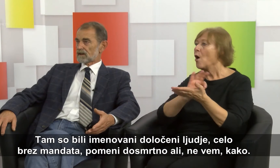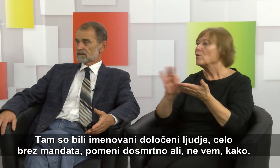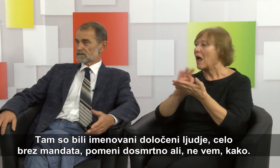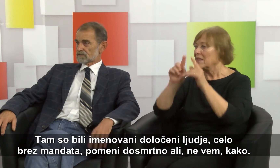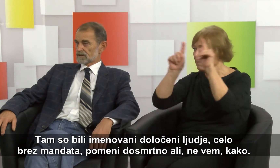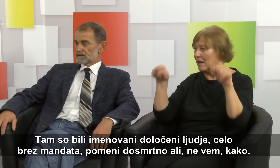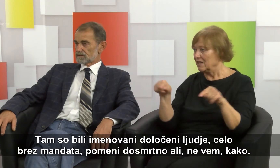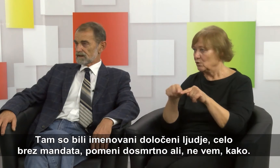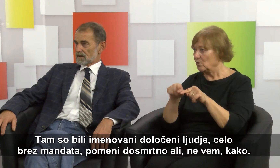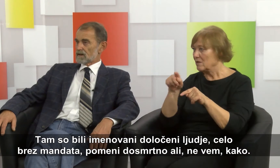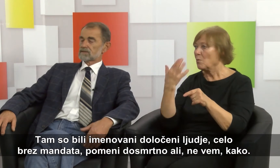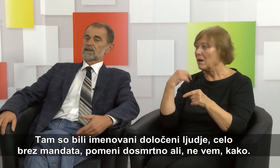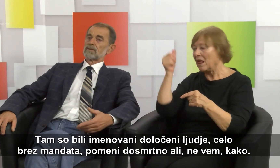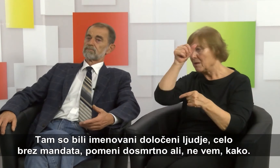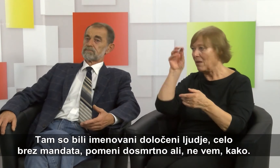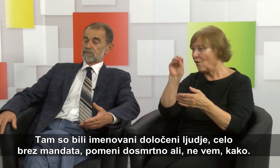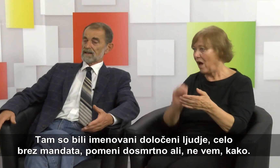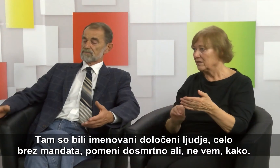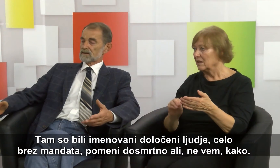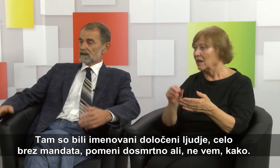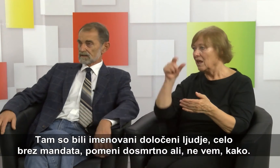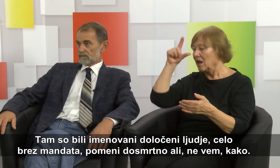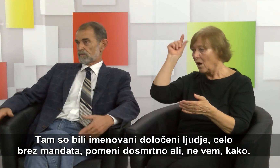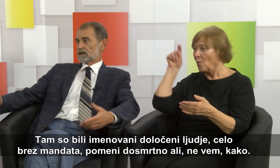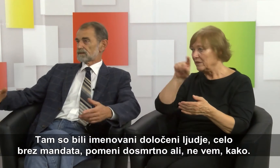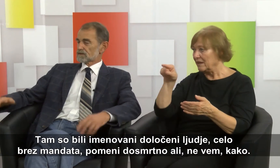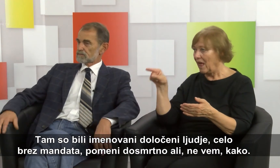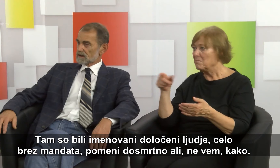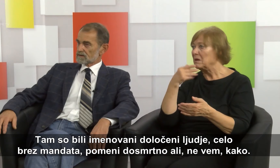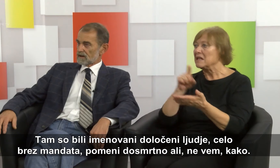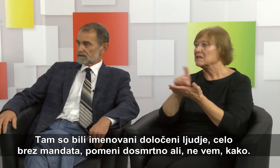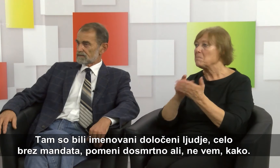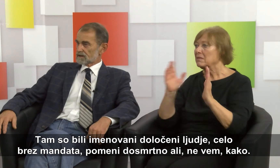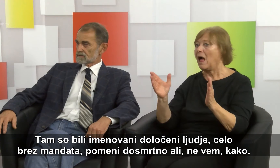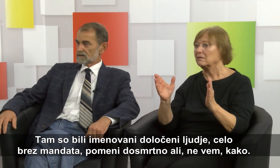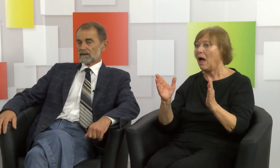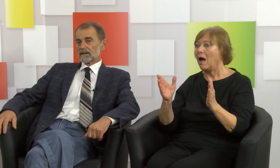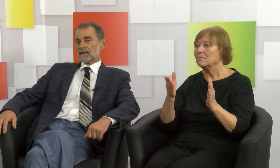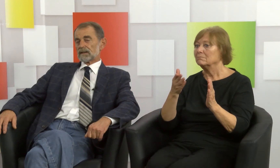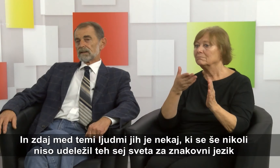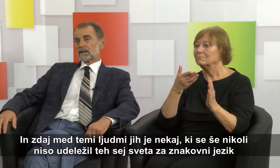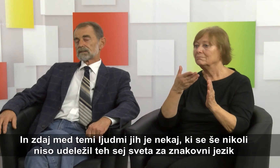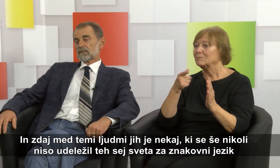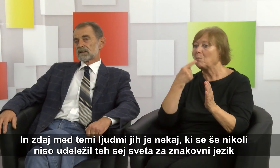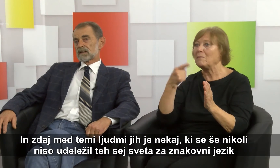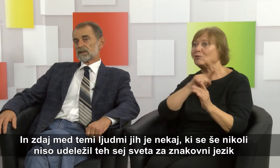imenovani določeni ljudje, celo brez mandata, pomeni dosmrtno ali ne vem kako. In zdaj med temi